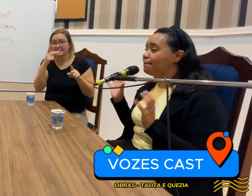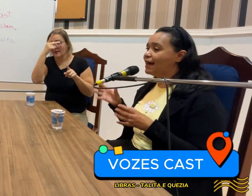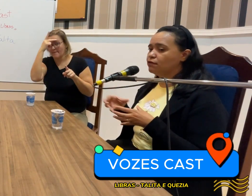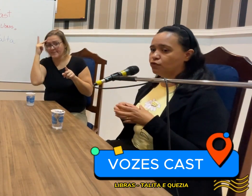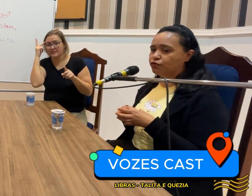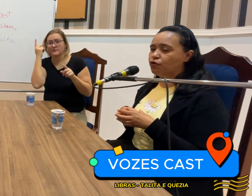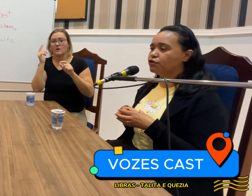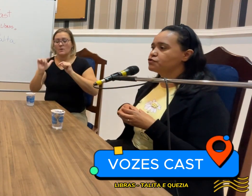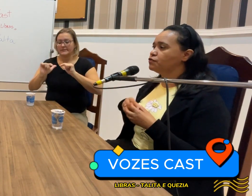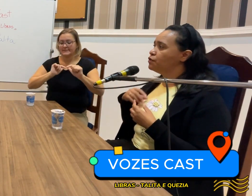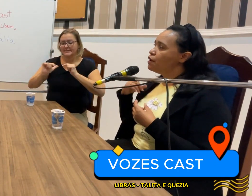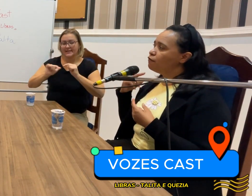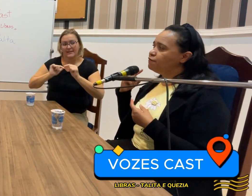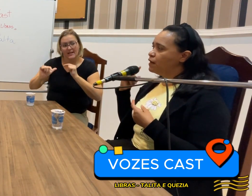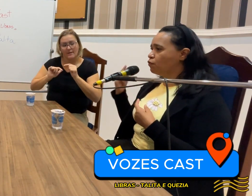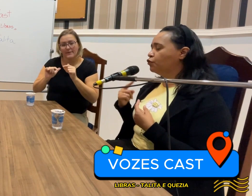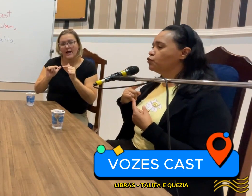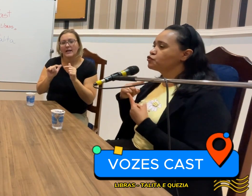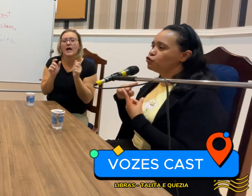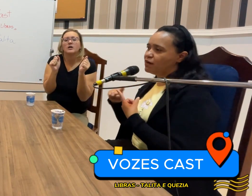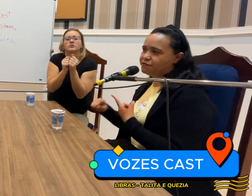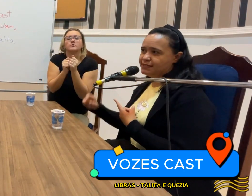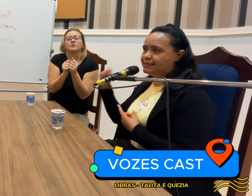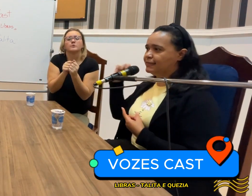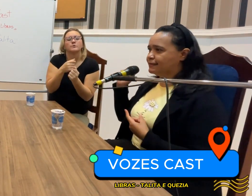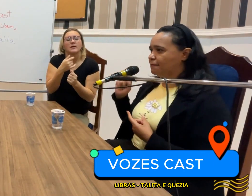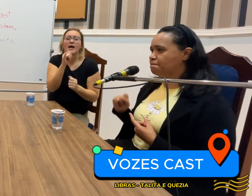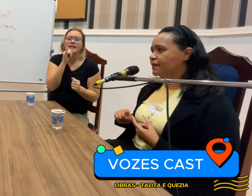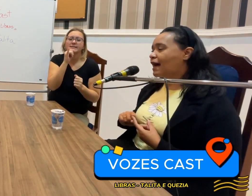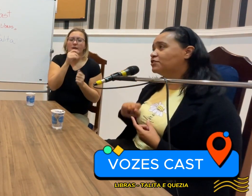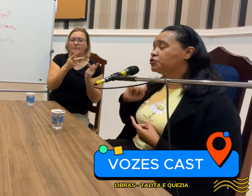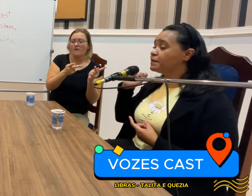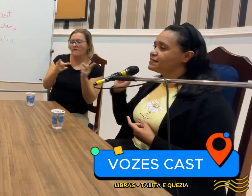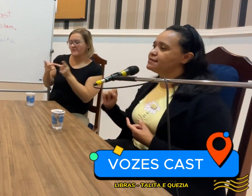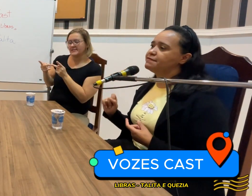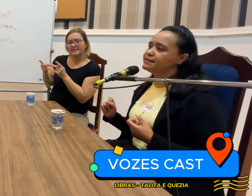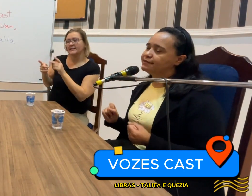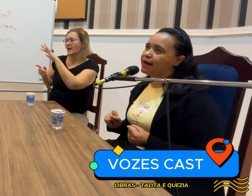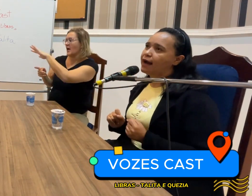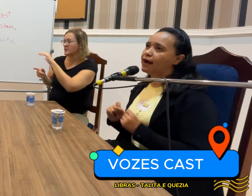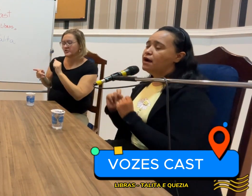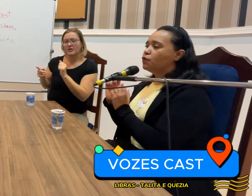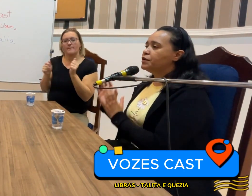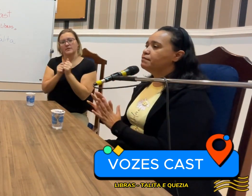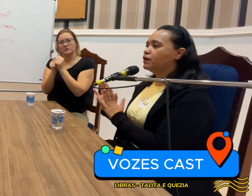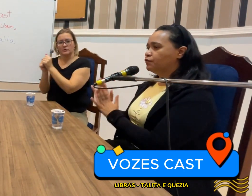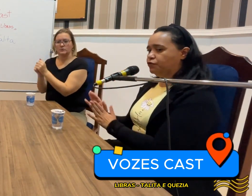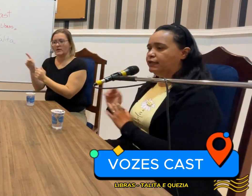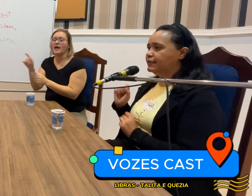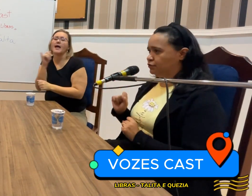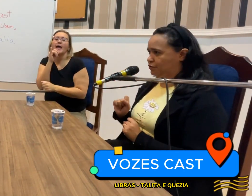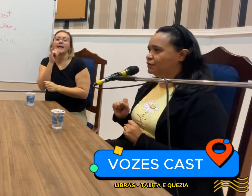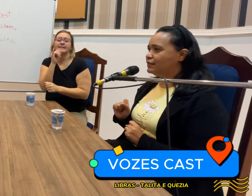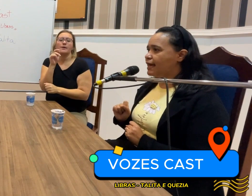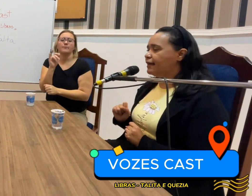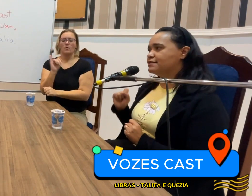que trabalham conosco, vão conosco numa visita. A gente precisa visitar o irmão fulano, né? Ele